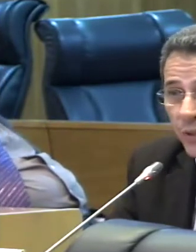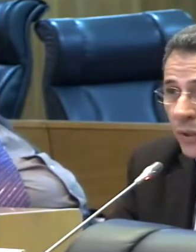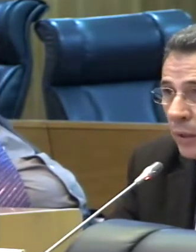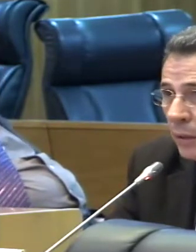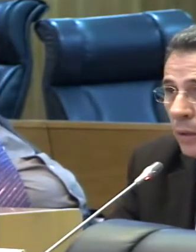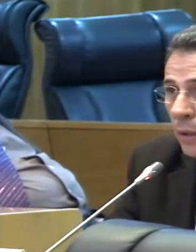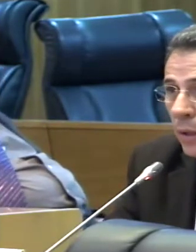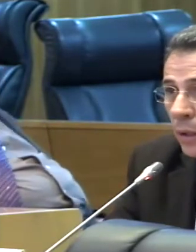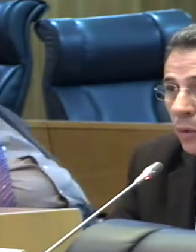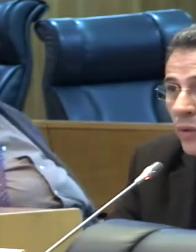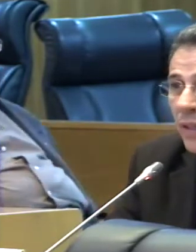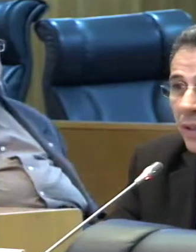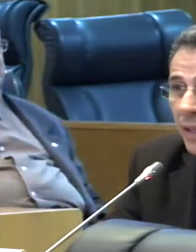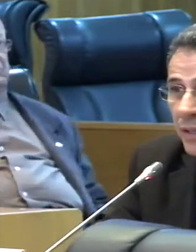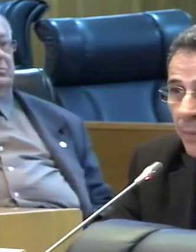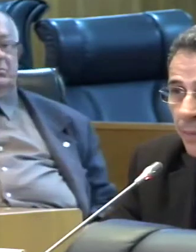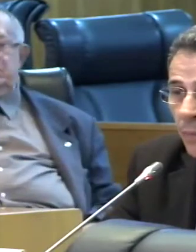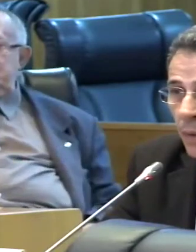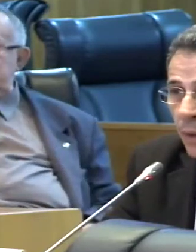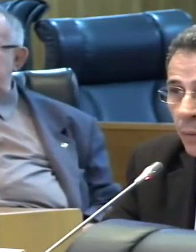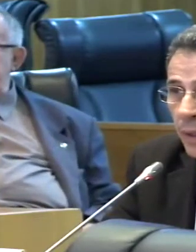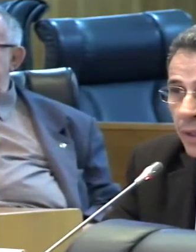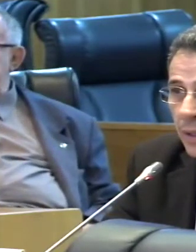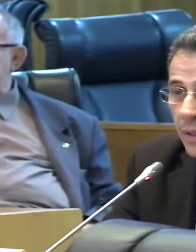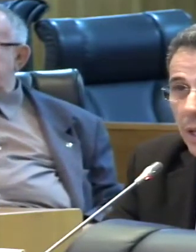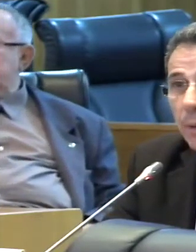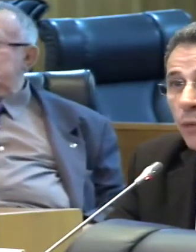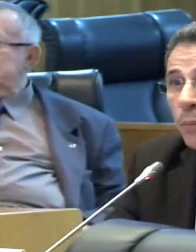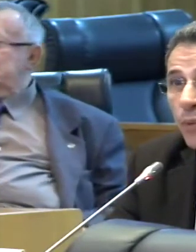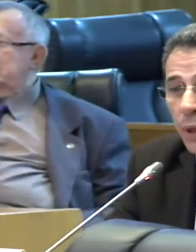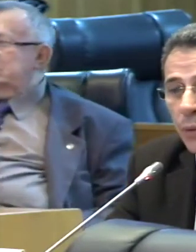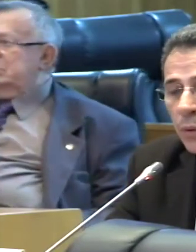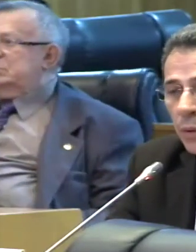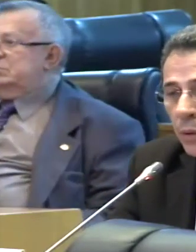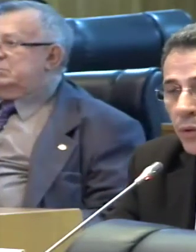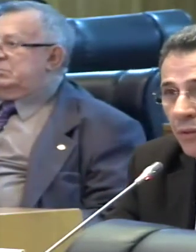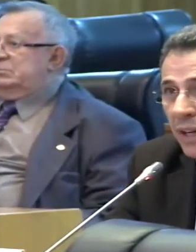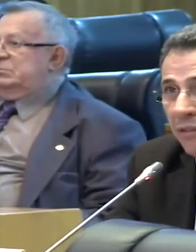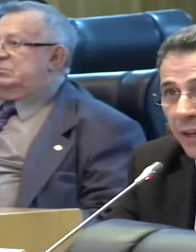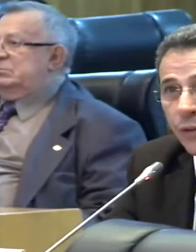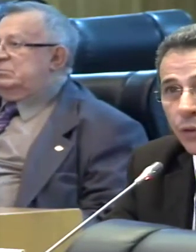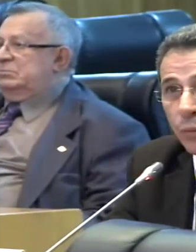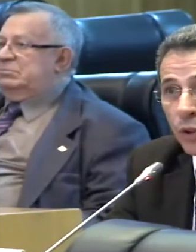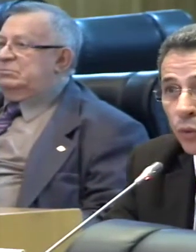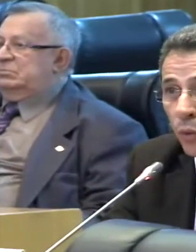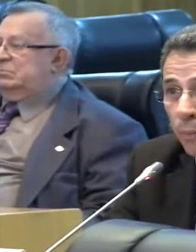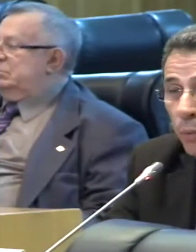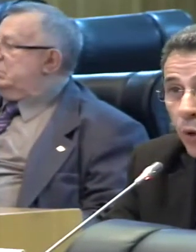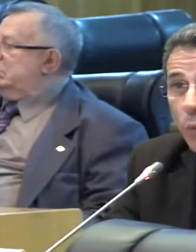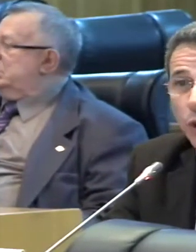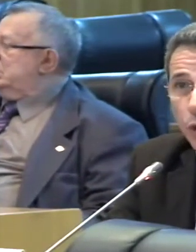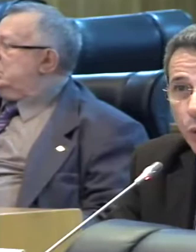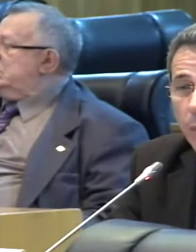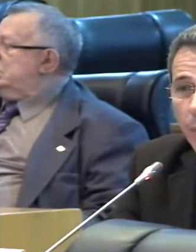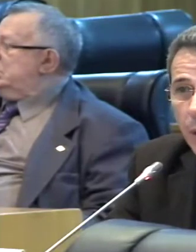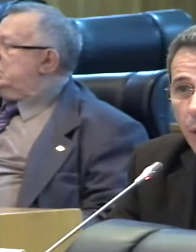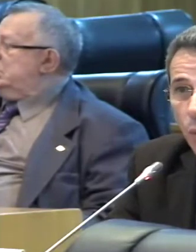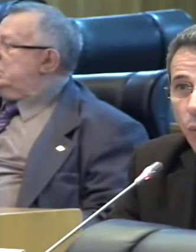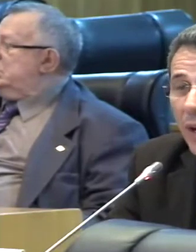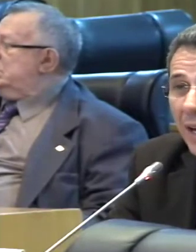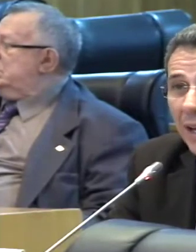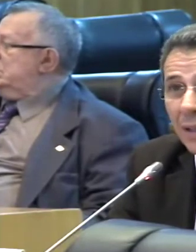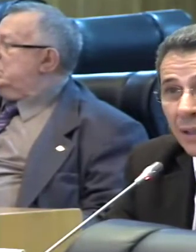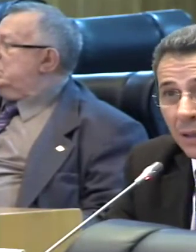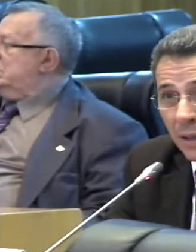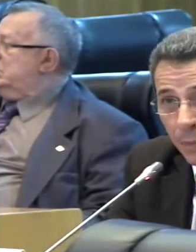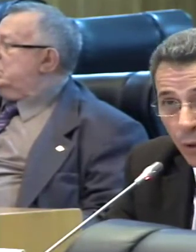para a justiça e que, com certeza, não é, sempre que for possível e estiver à frente de uma instituição pública como gestor,